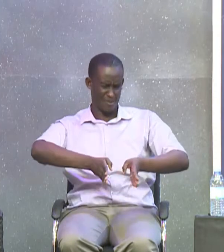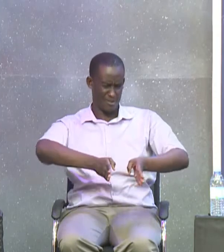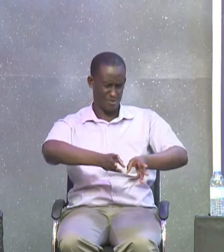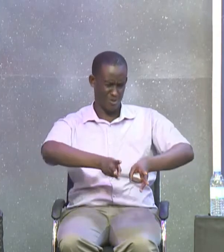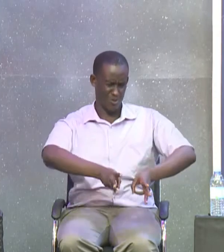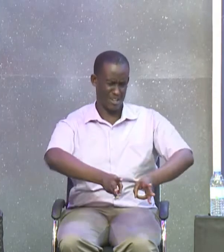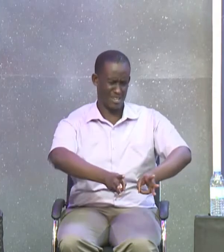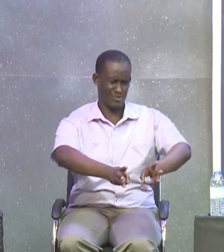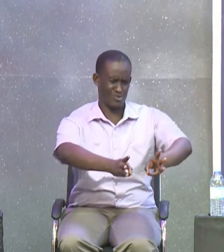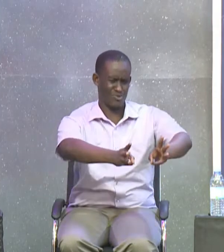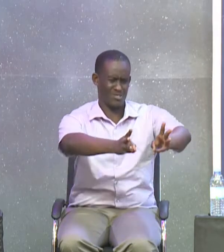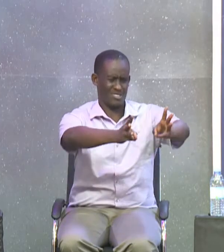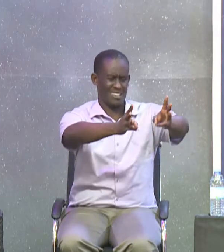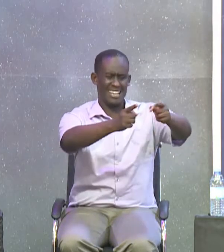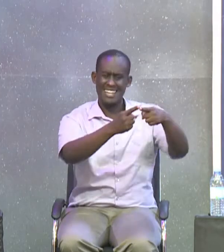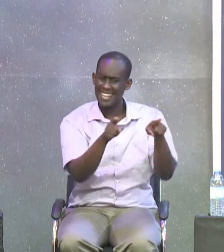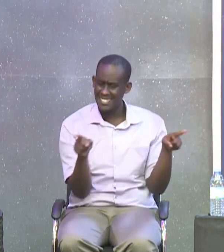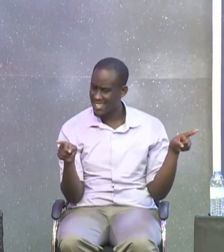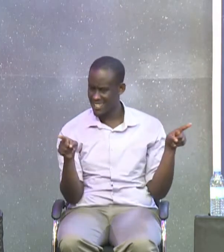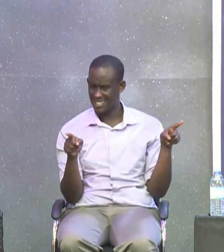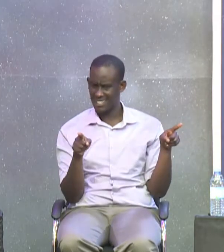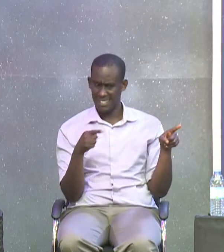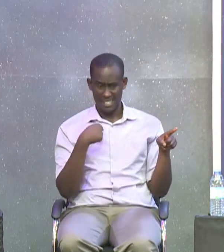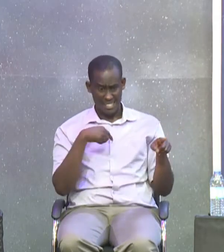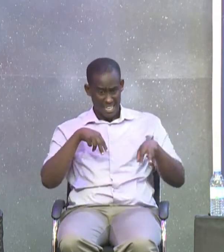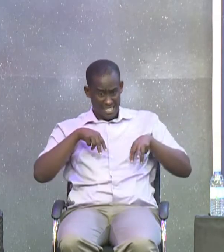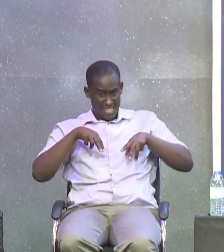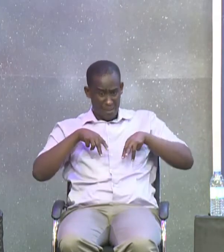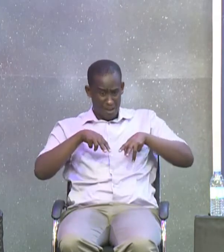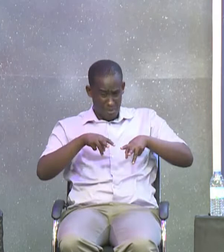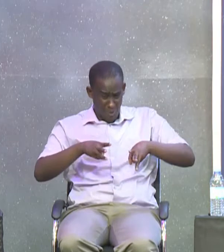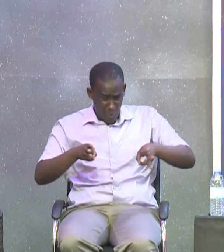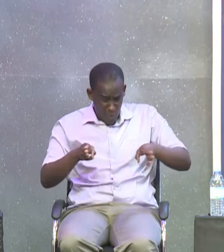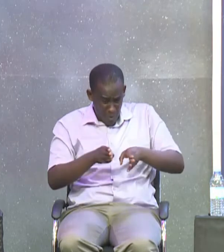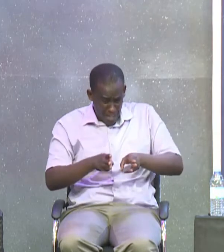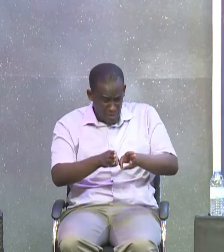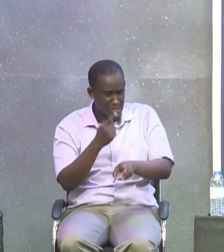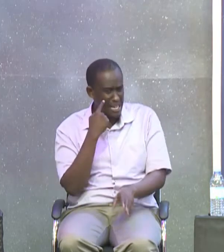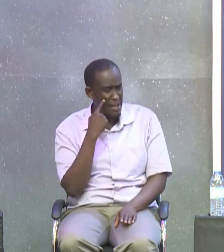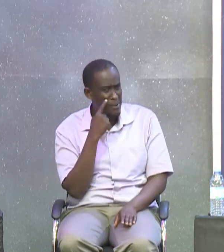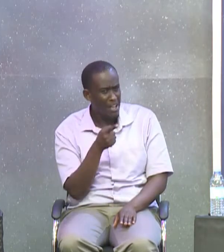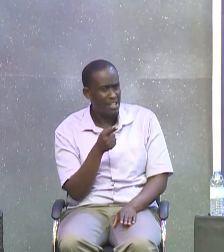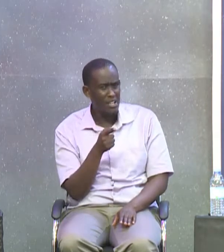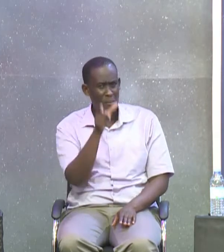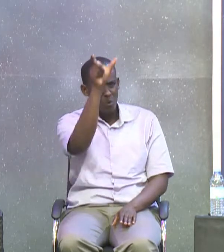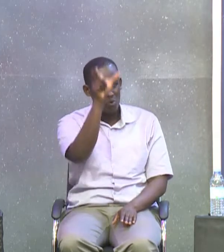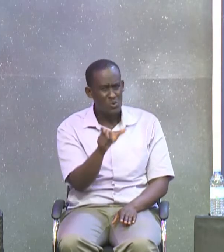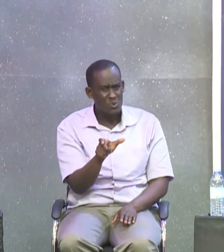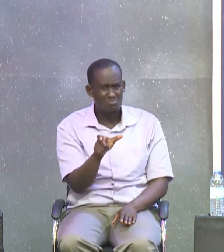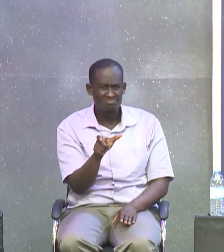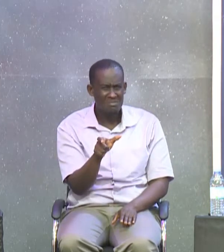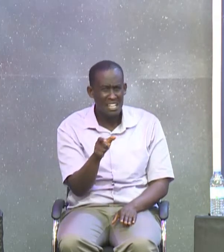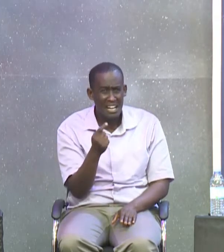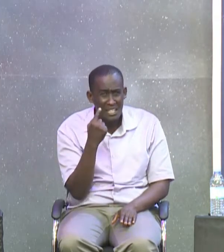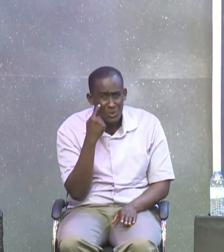akuba akatono nga naye nno mu ngeri gye nakakwata nange nalaba muntu atalabika